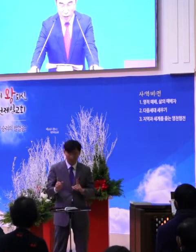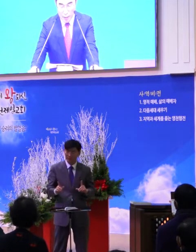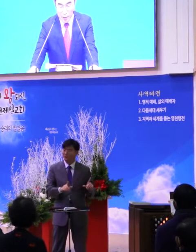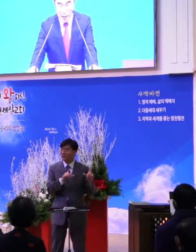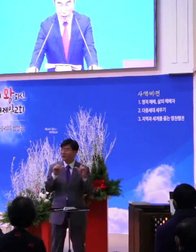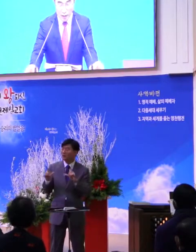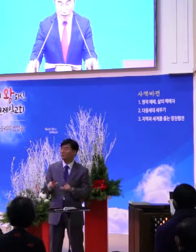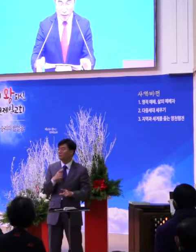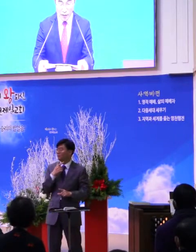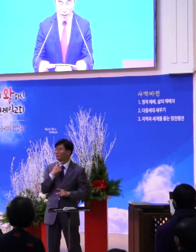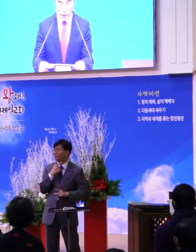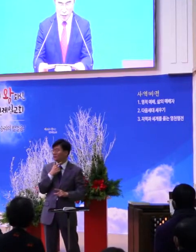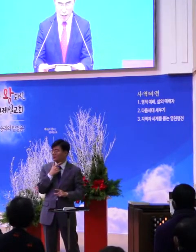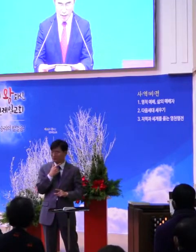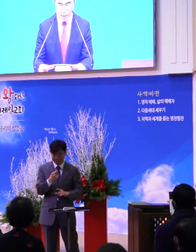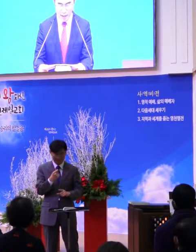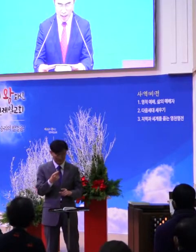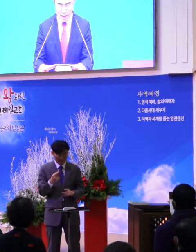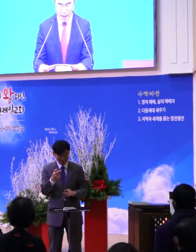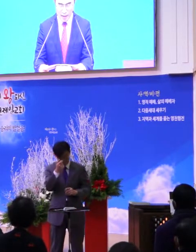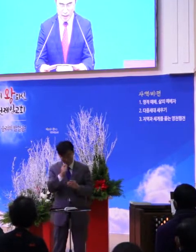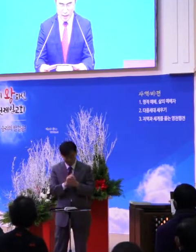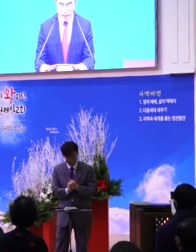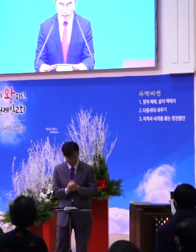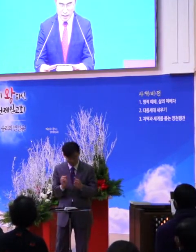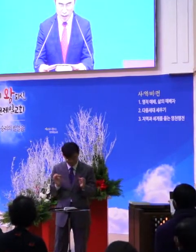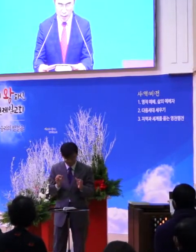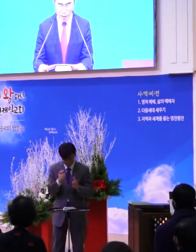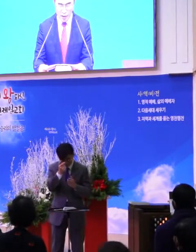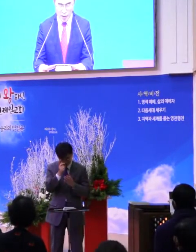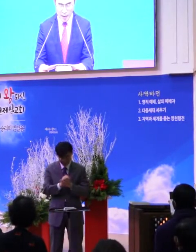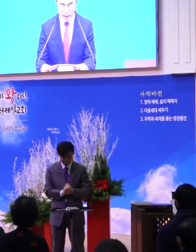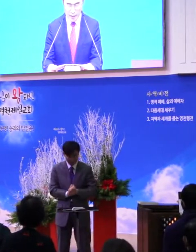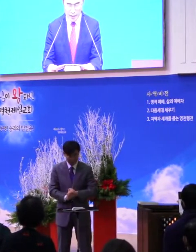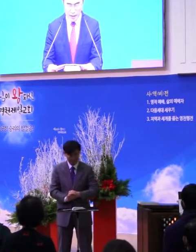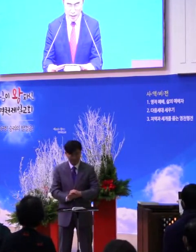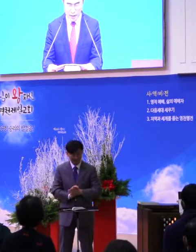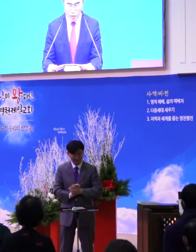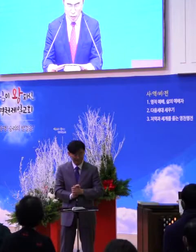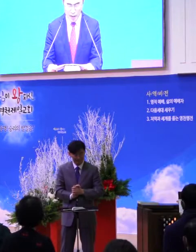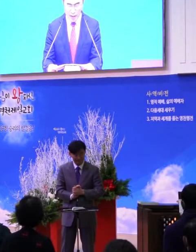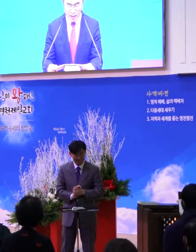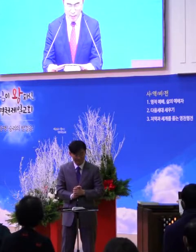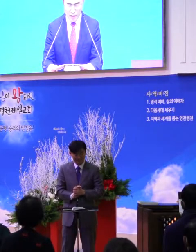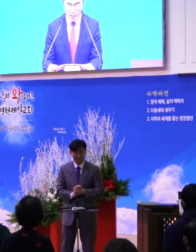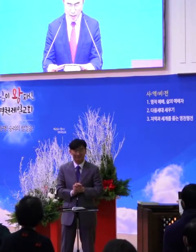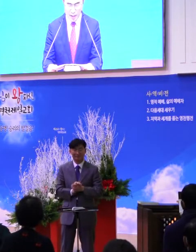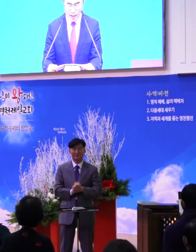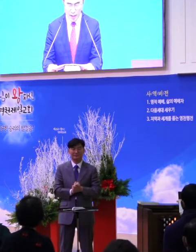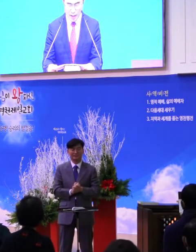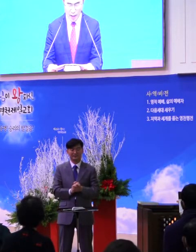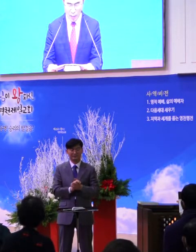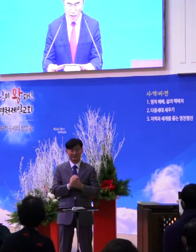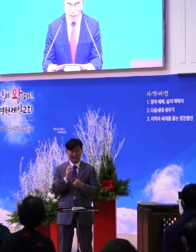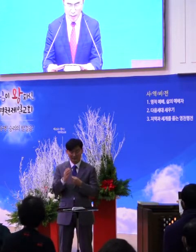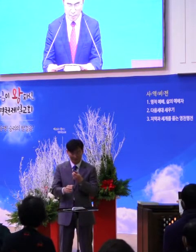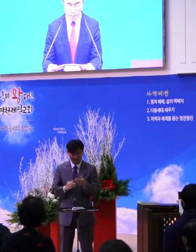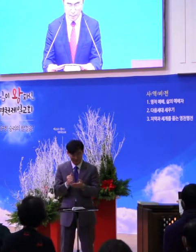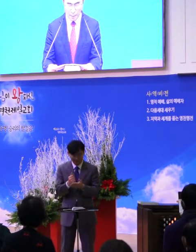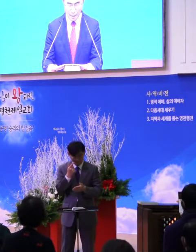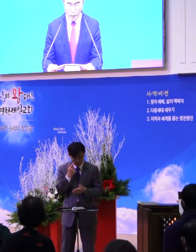우리 합심하여 소리내어서 기도하겠습니다. 하나님 아버지 주님의 은혜를 감사합니다. 아버지